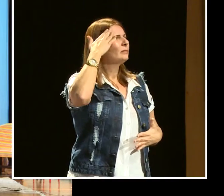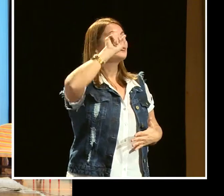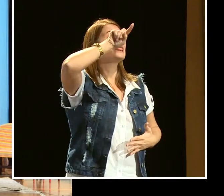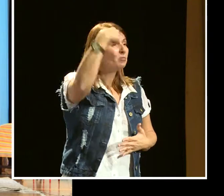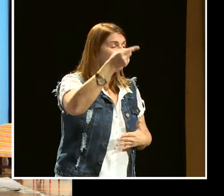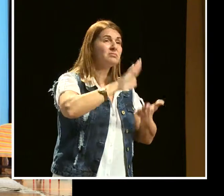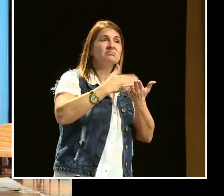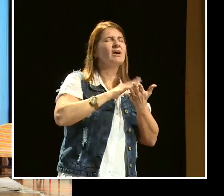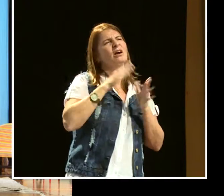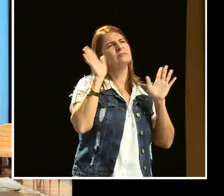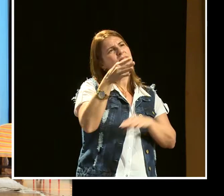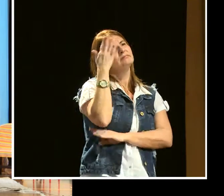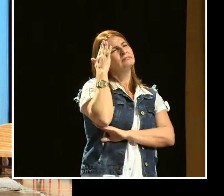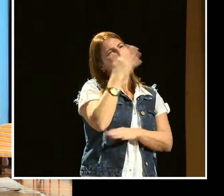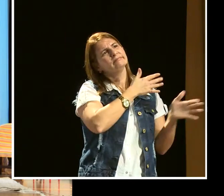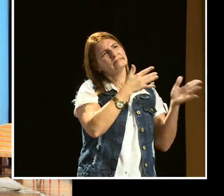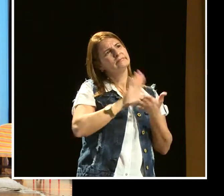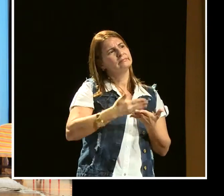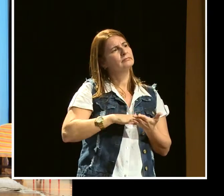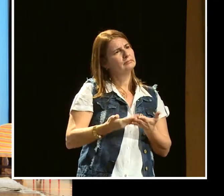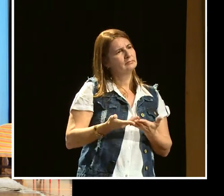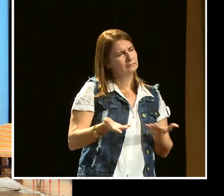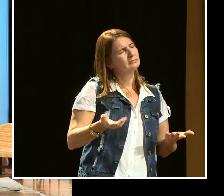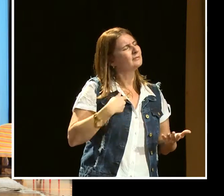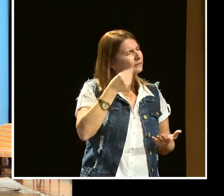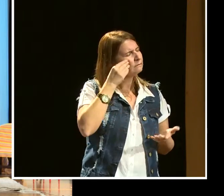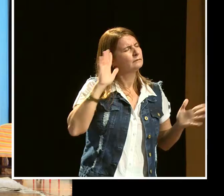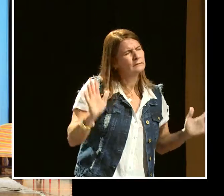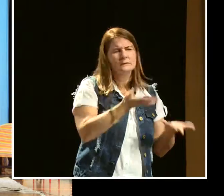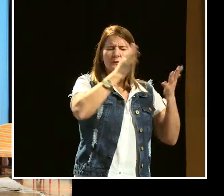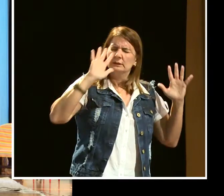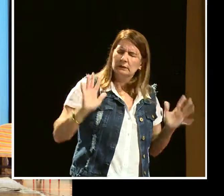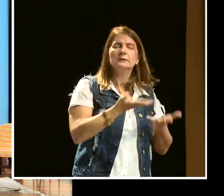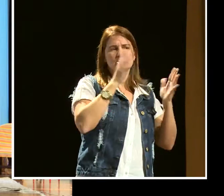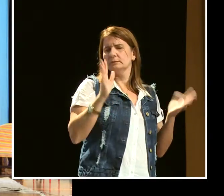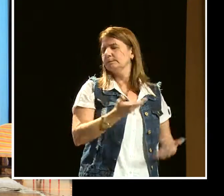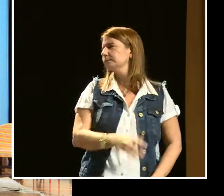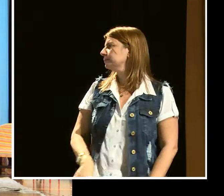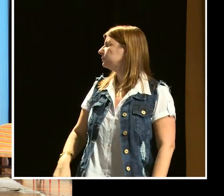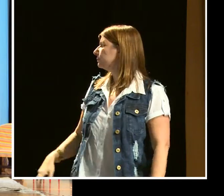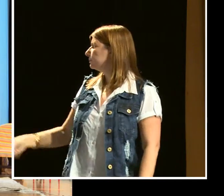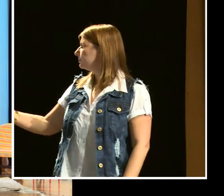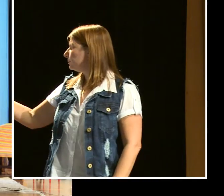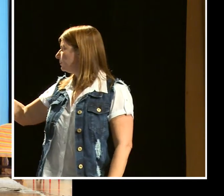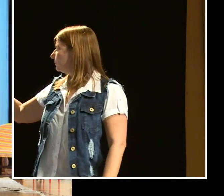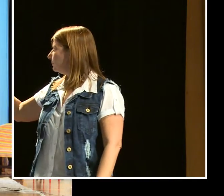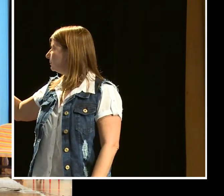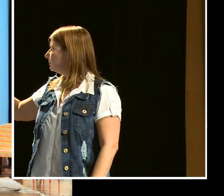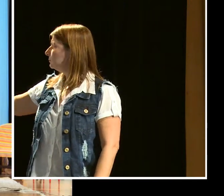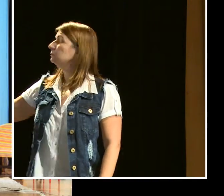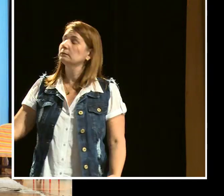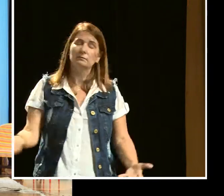numa construção de subjetividade. E, antes disso, ela precisa de alguém que se comunique diretamente com ela, precisa de estímulo naquela